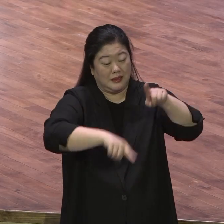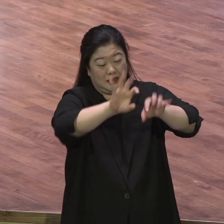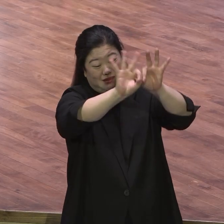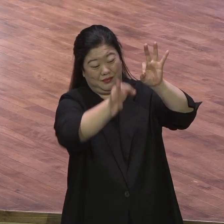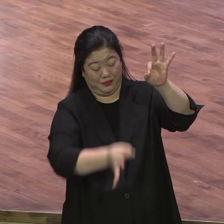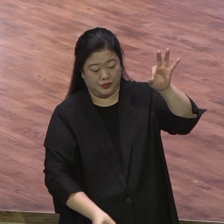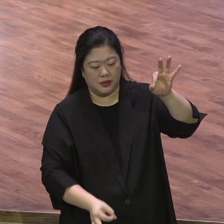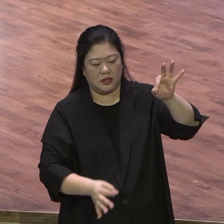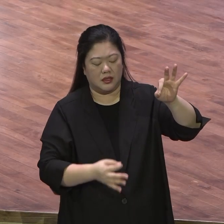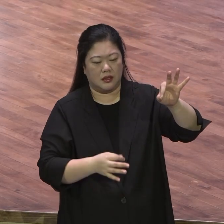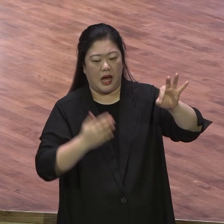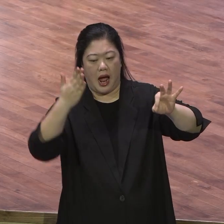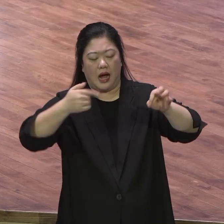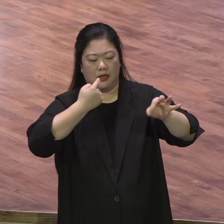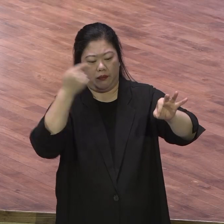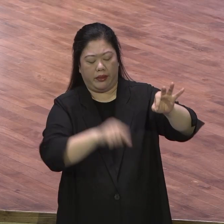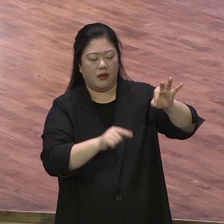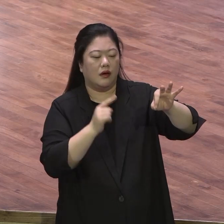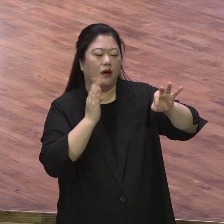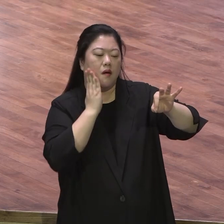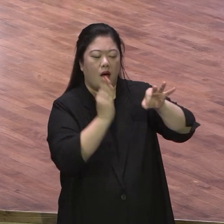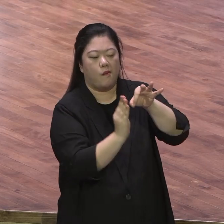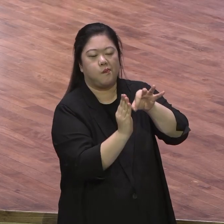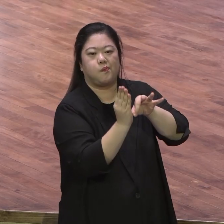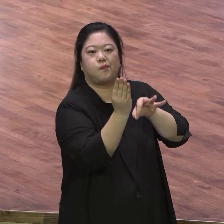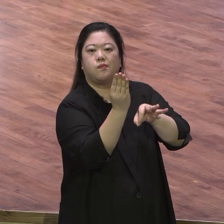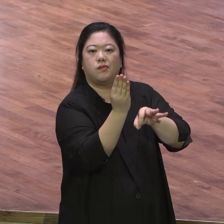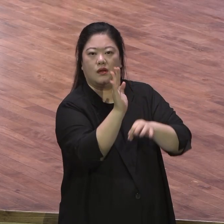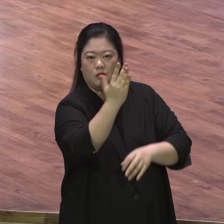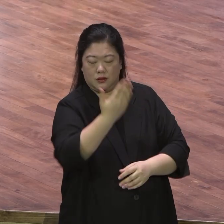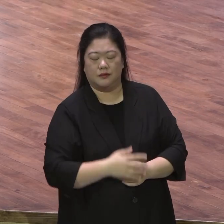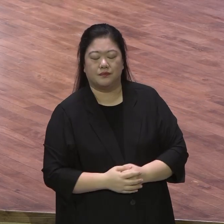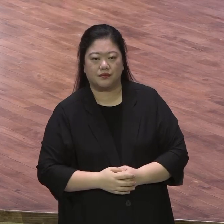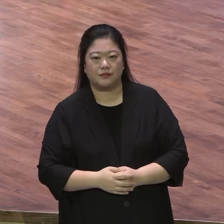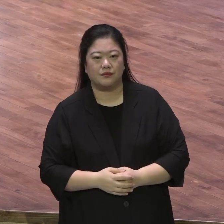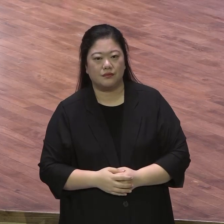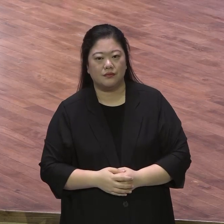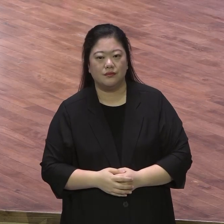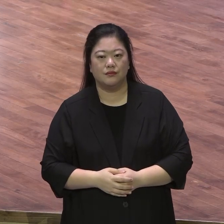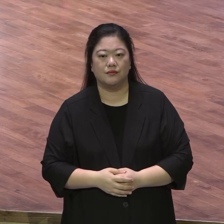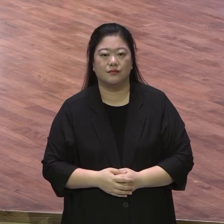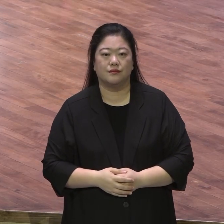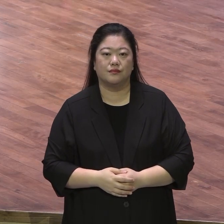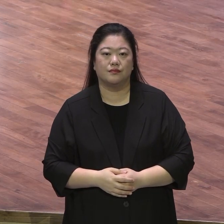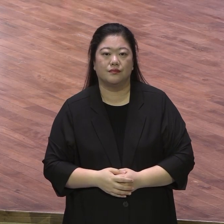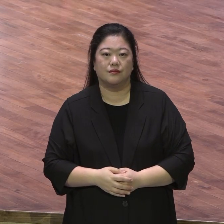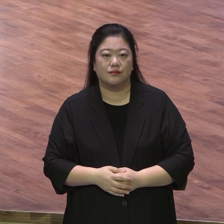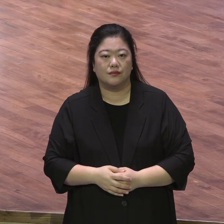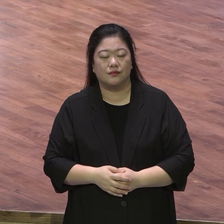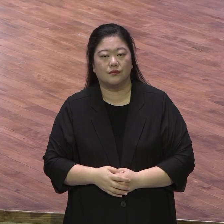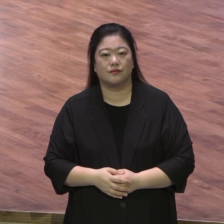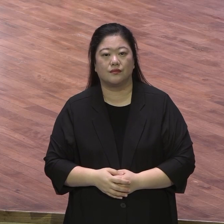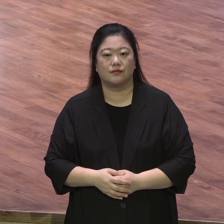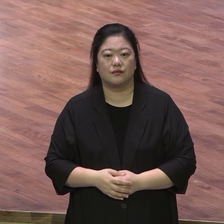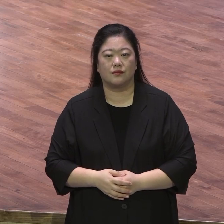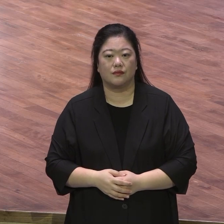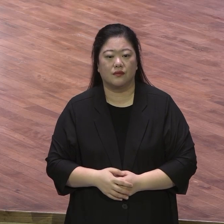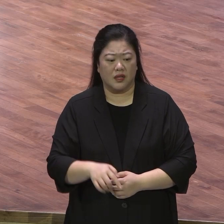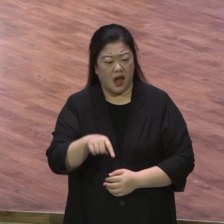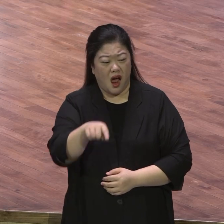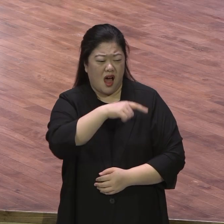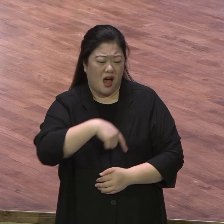광장 40년 생활에 마무리되는 시점에 다가왔음에서도 불구하고 아직도